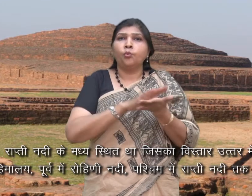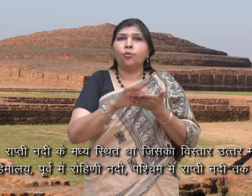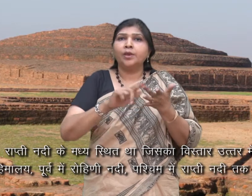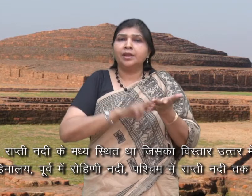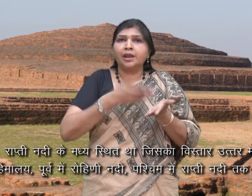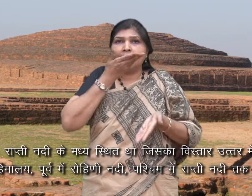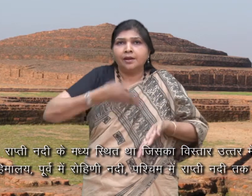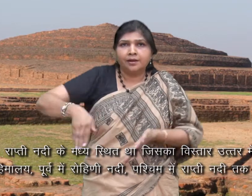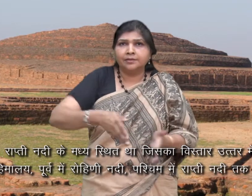था।